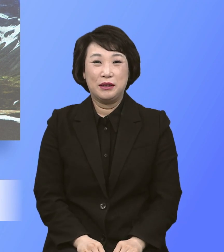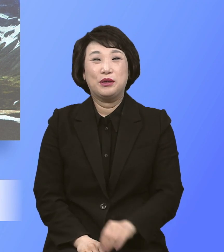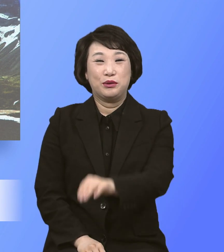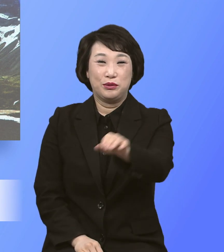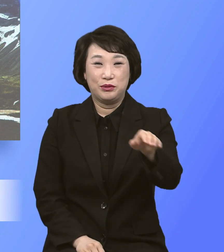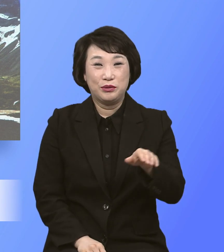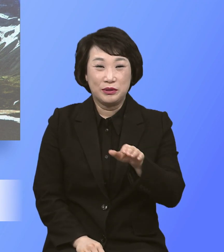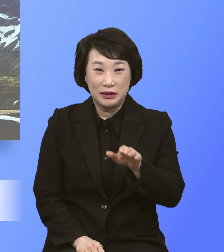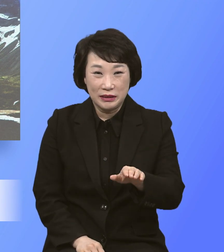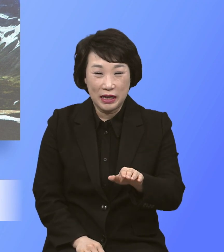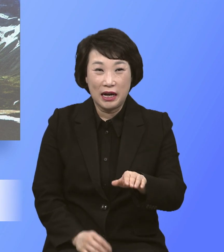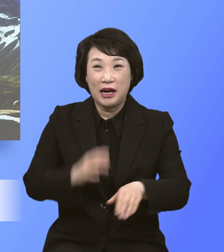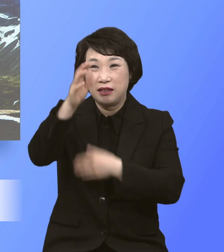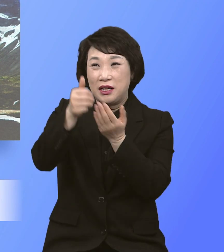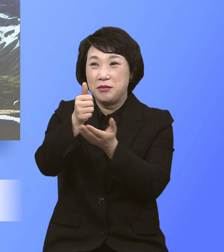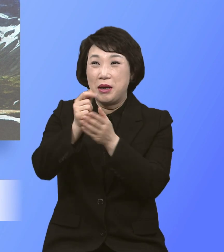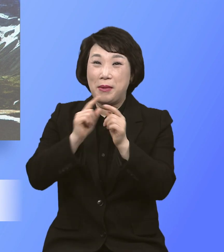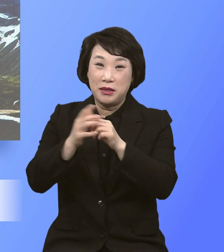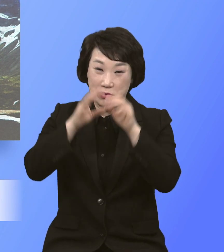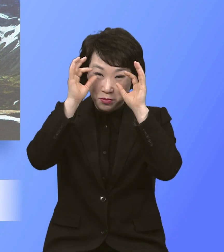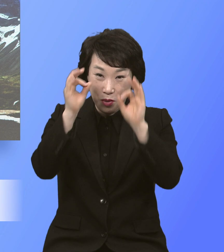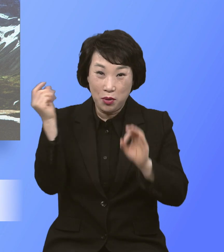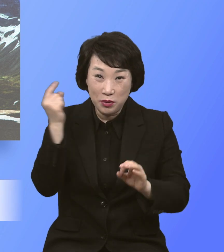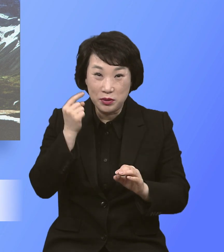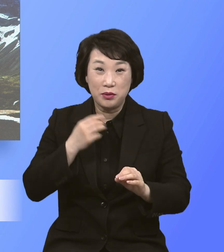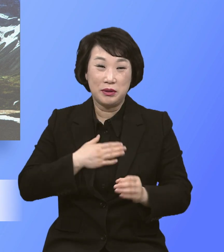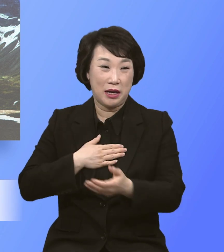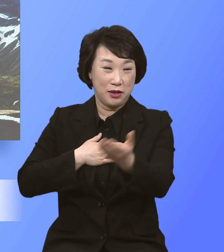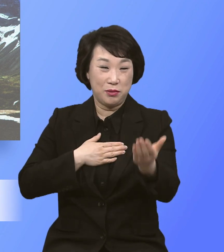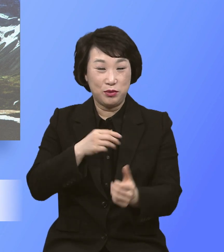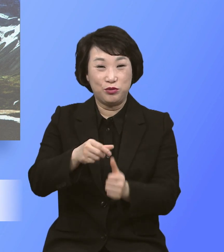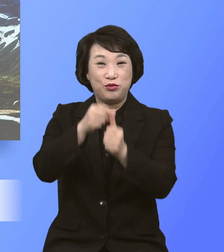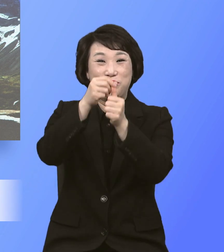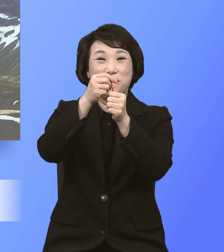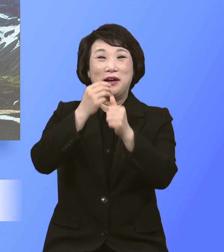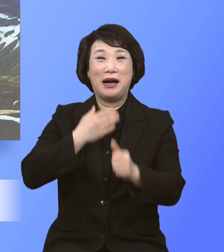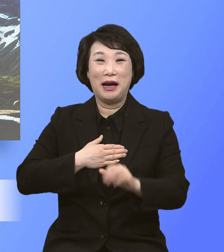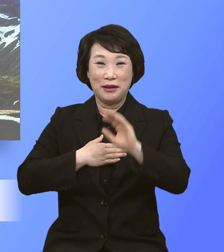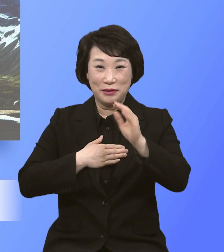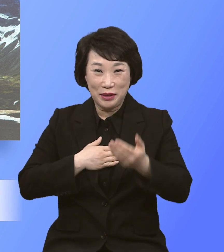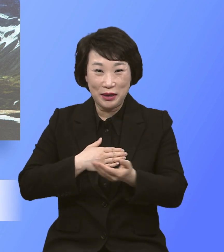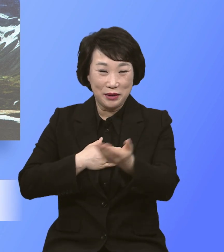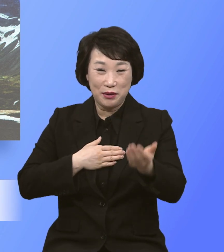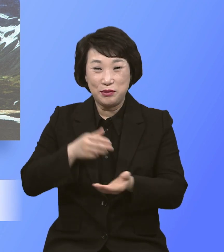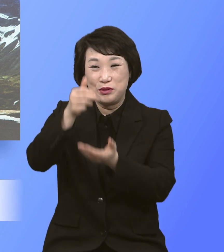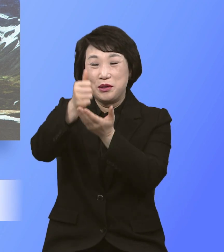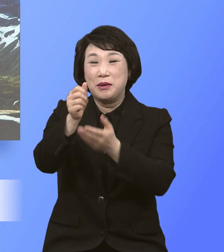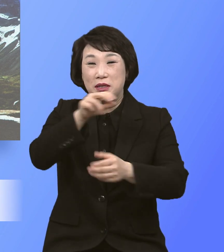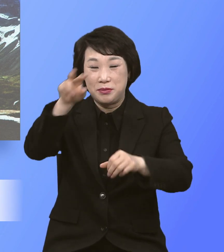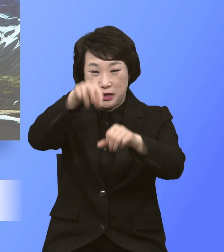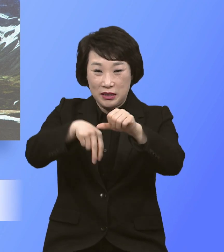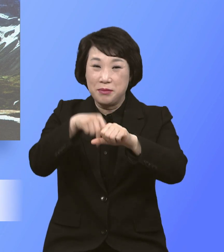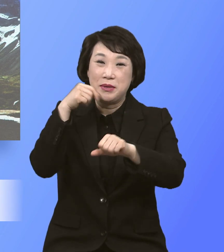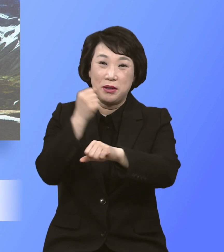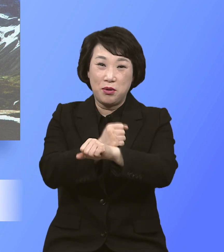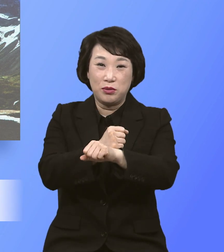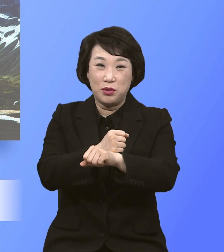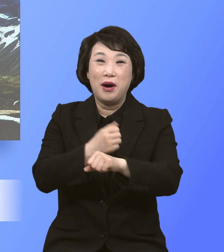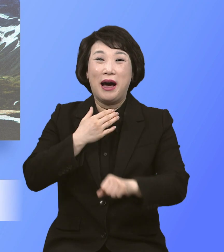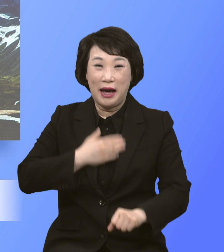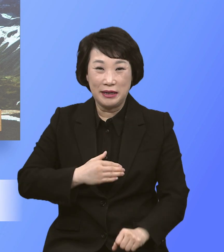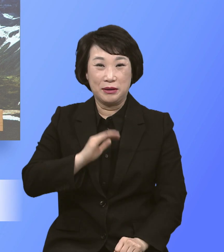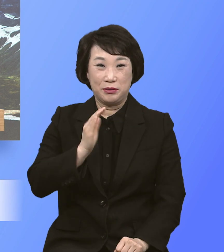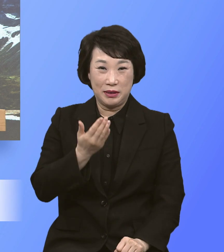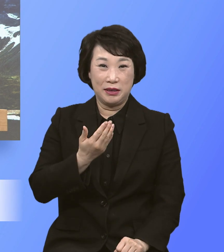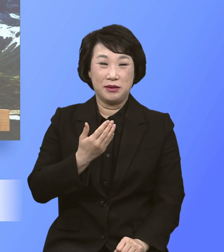우리는 하나님 말씀을 통해서 구원을 알았고, 주님의 십자가의 피의 공로도